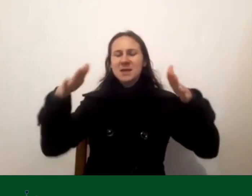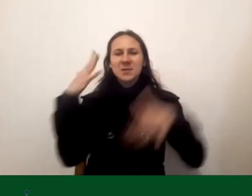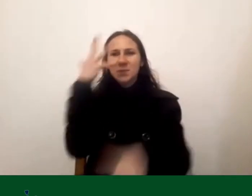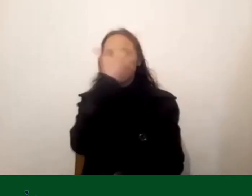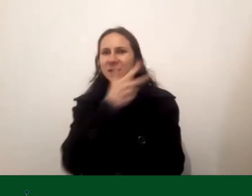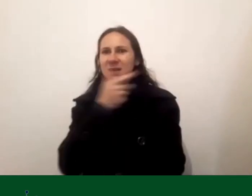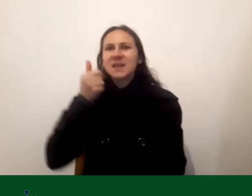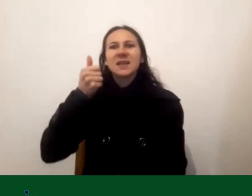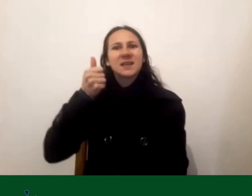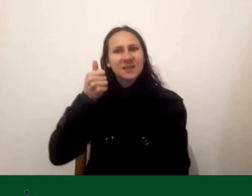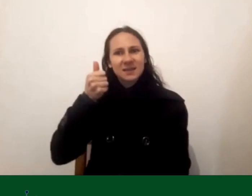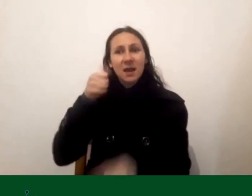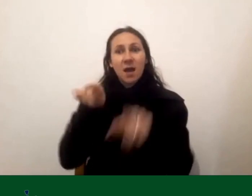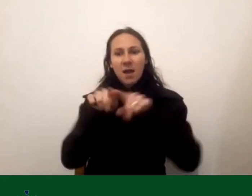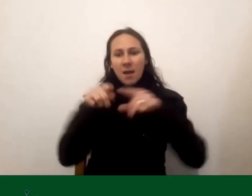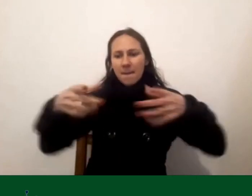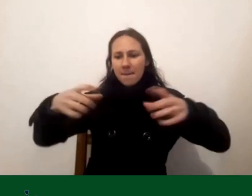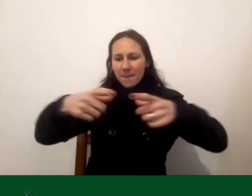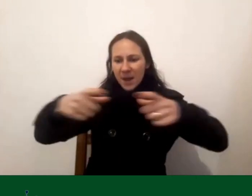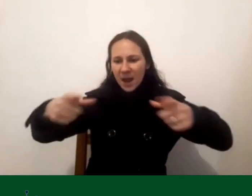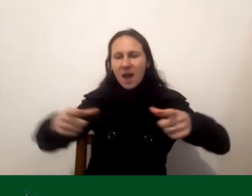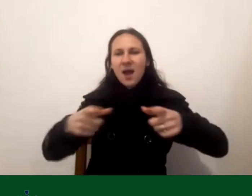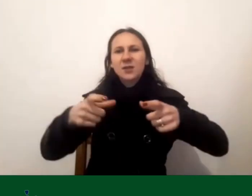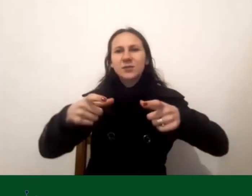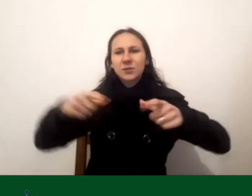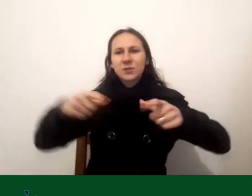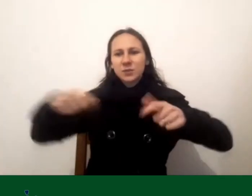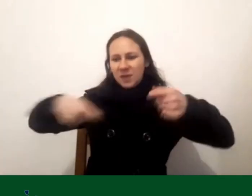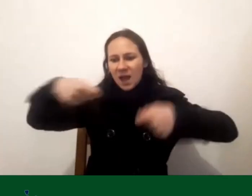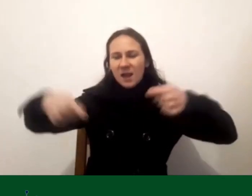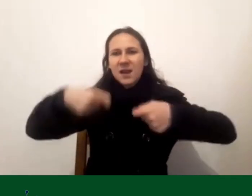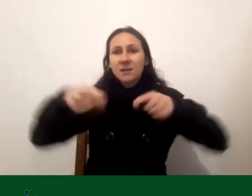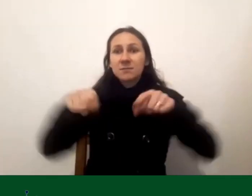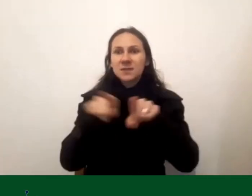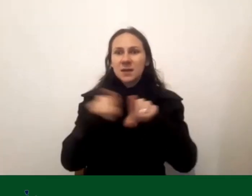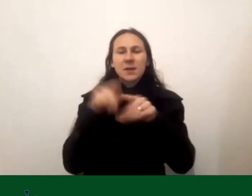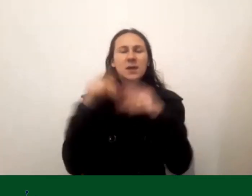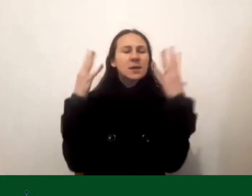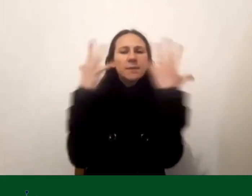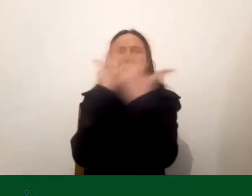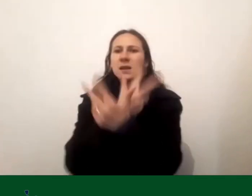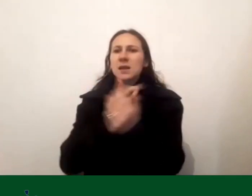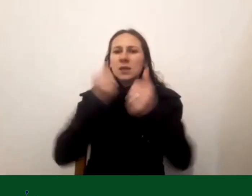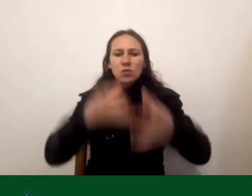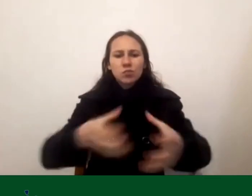bonitos pratos e talheres e um lindo arranjo de flores no centro da mesa.